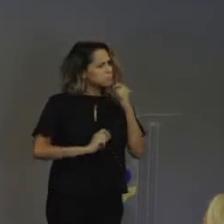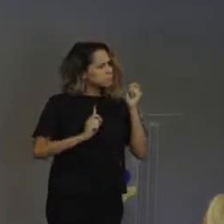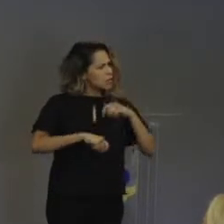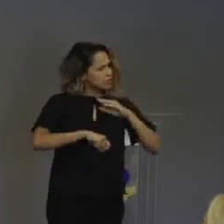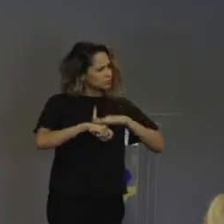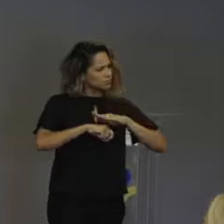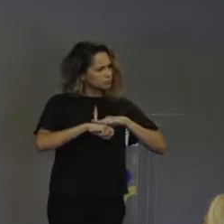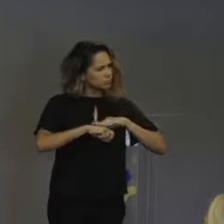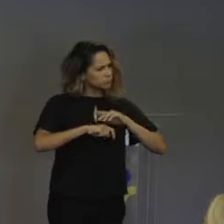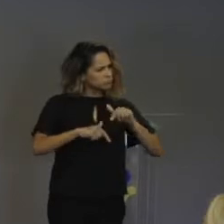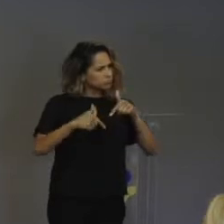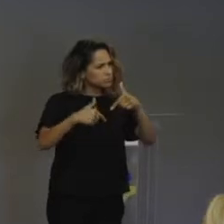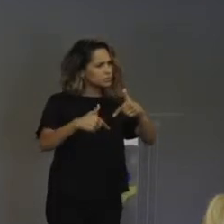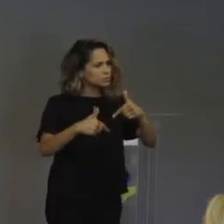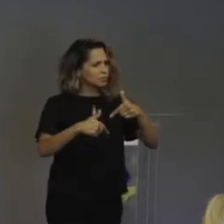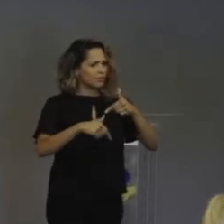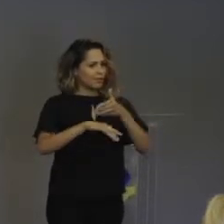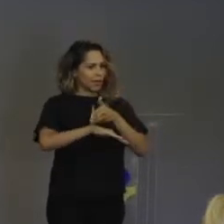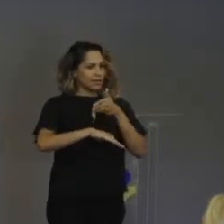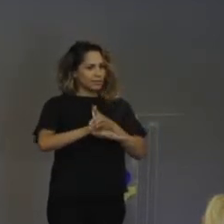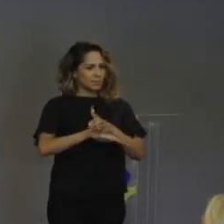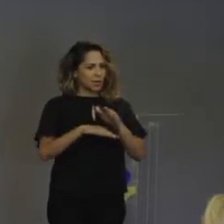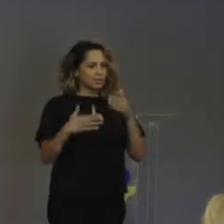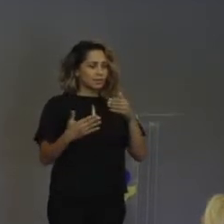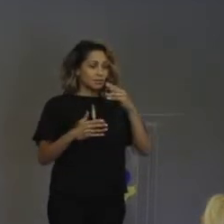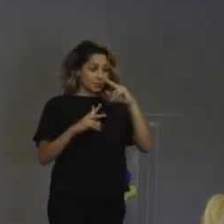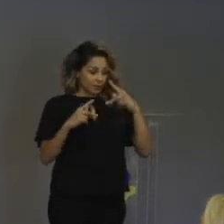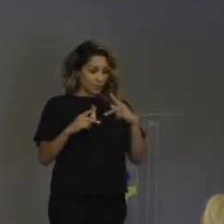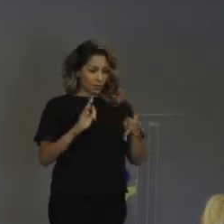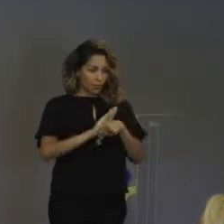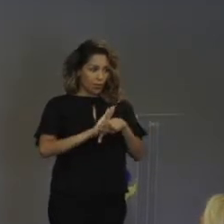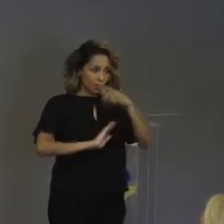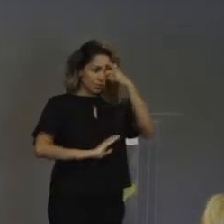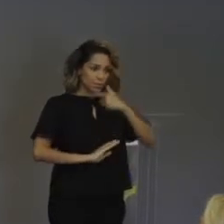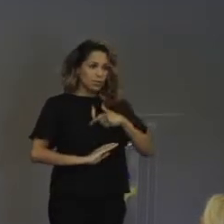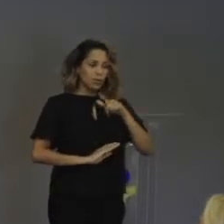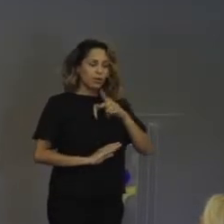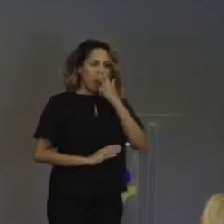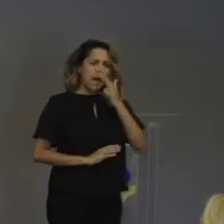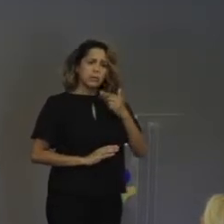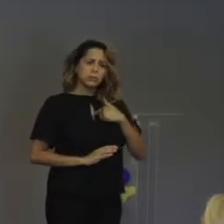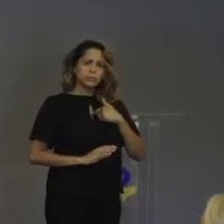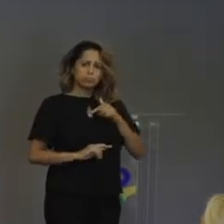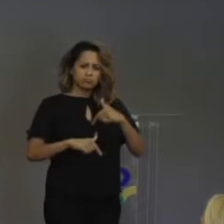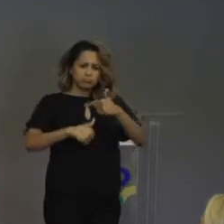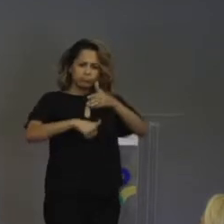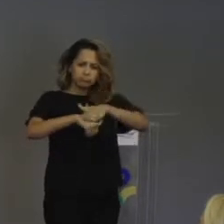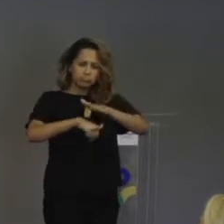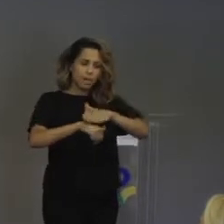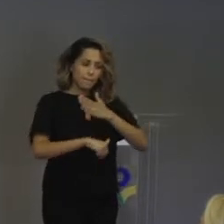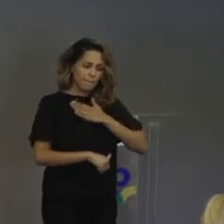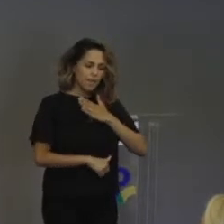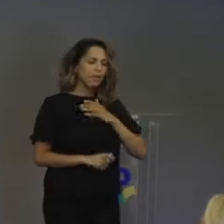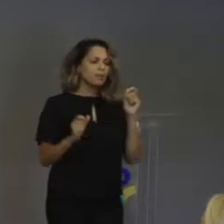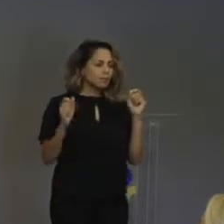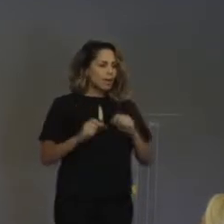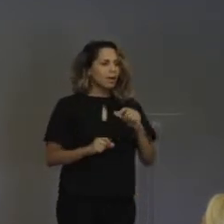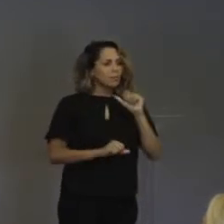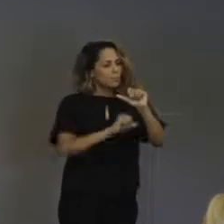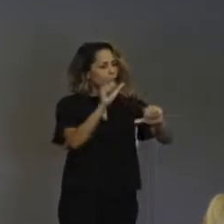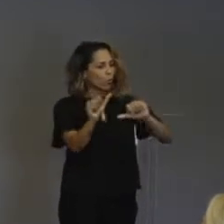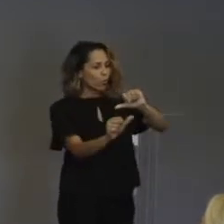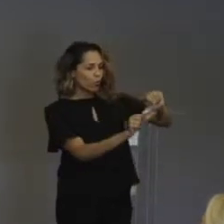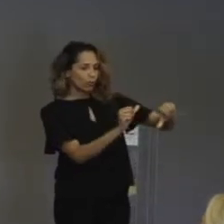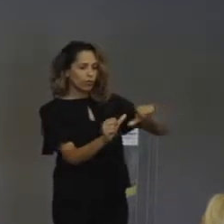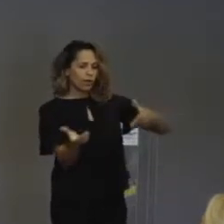E eu acho que o otimista, no final, a definição de um otimista é aquele que acha que a sua ação vai impactar de alguma forma no contexto ao redor dele. Isso é ser